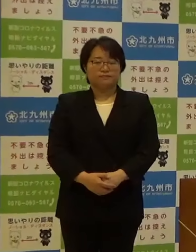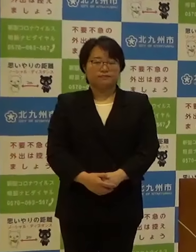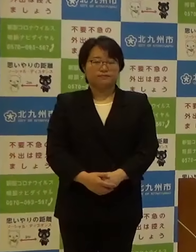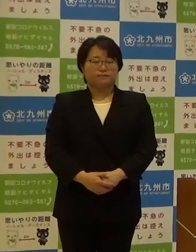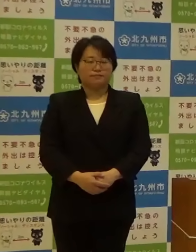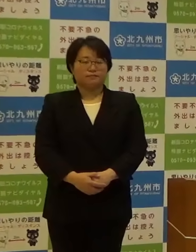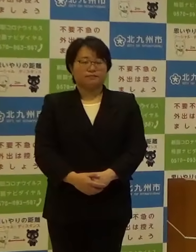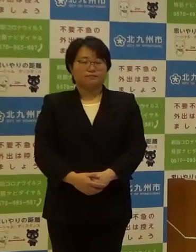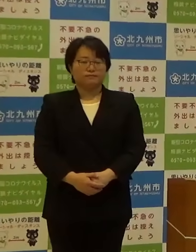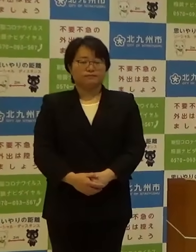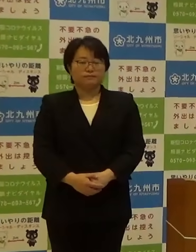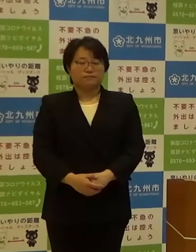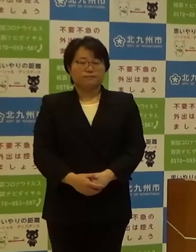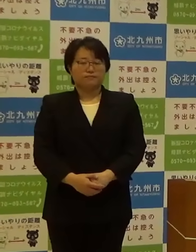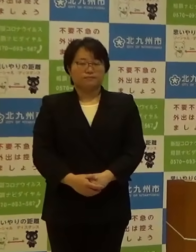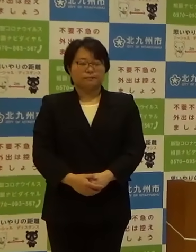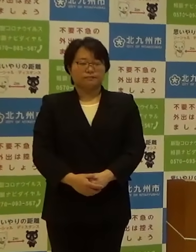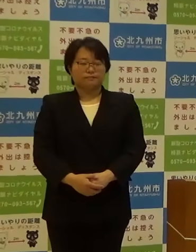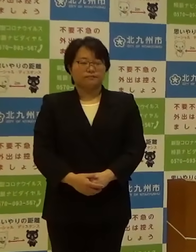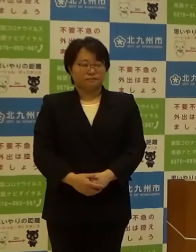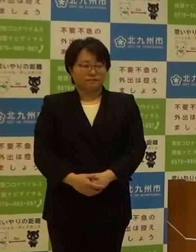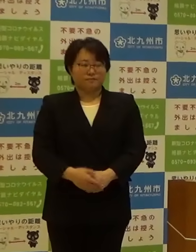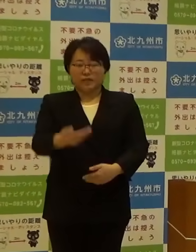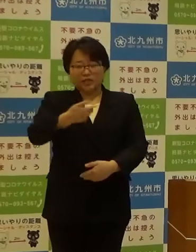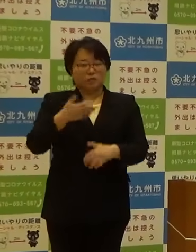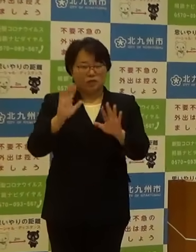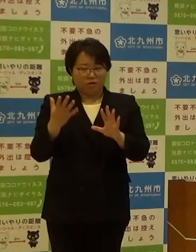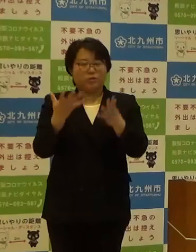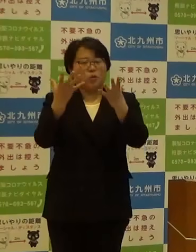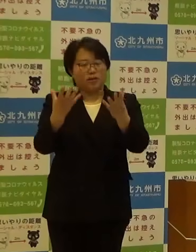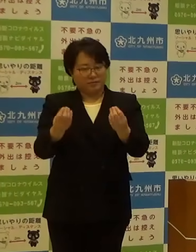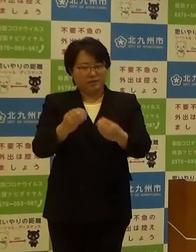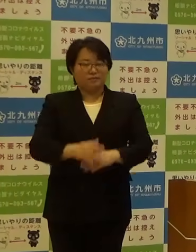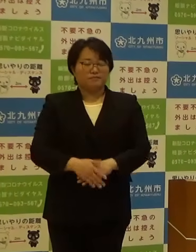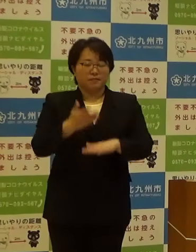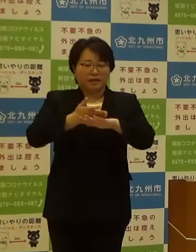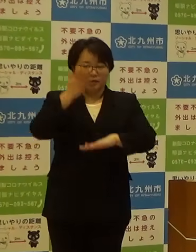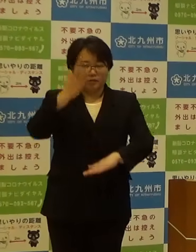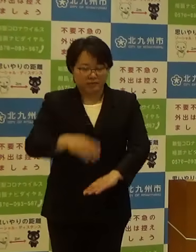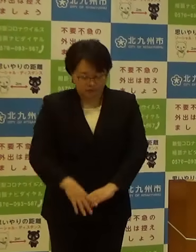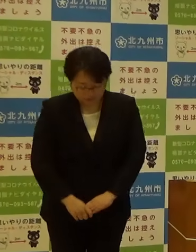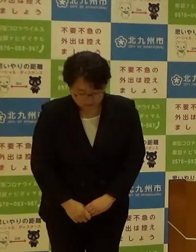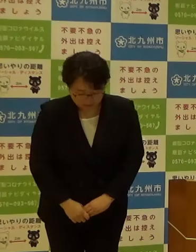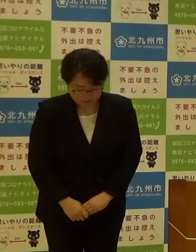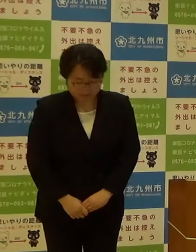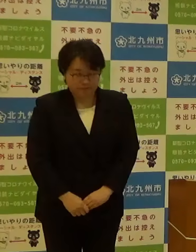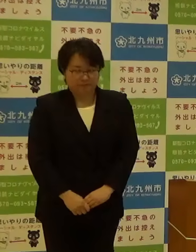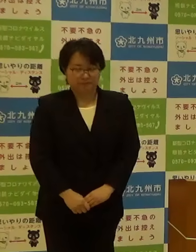では内容ですので、これで終わります。 どうもありがとうございました。